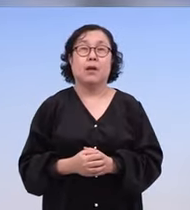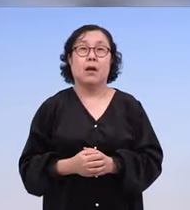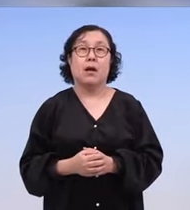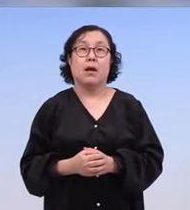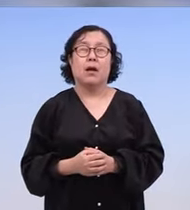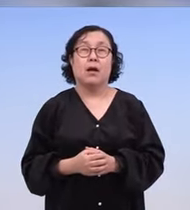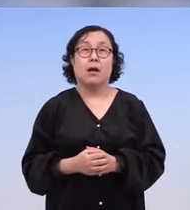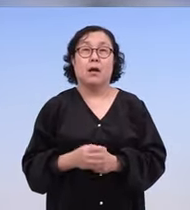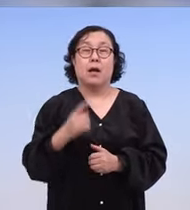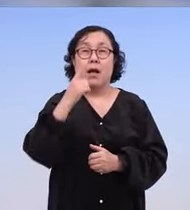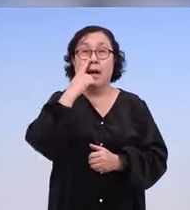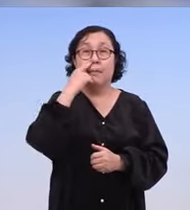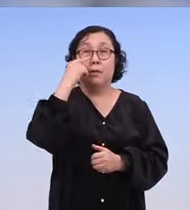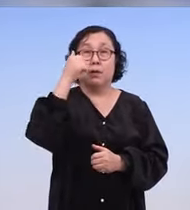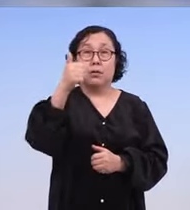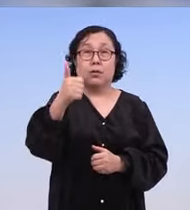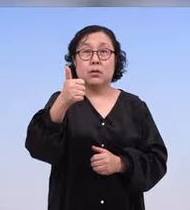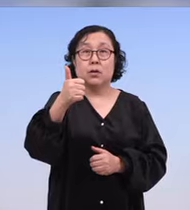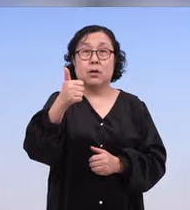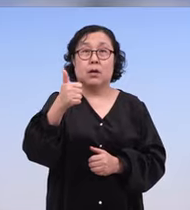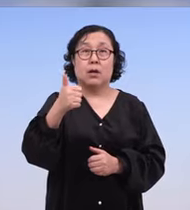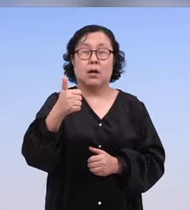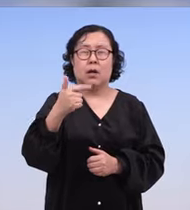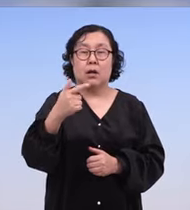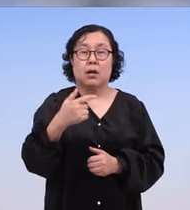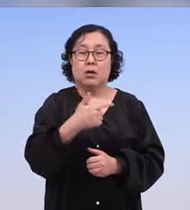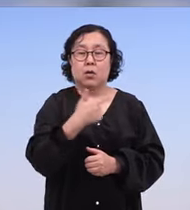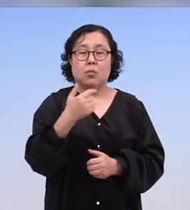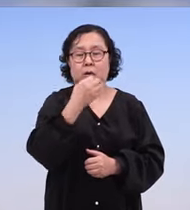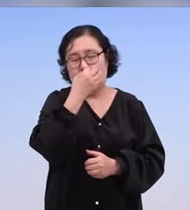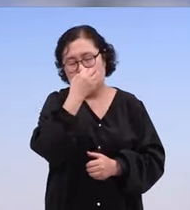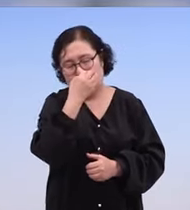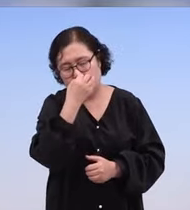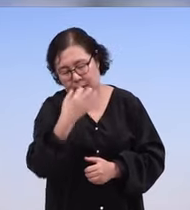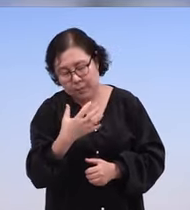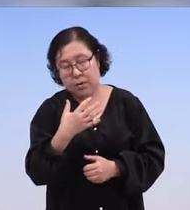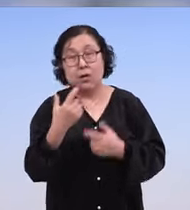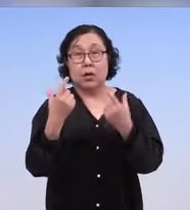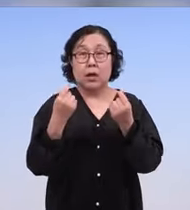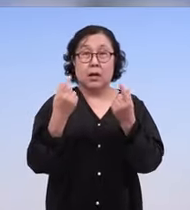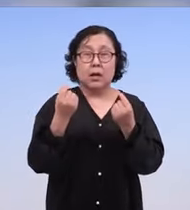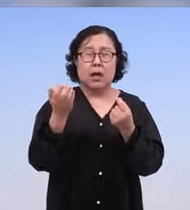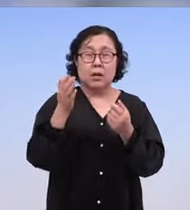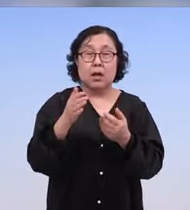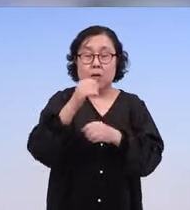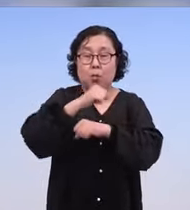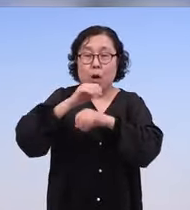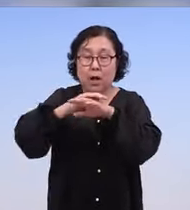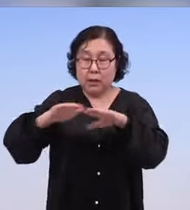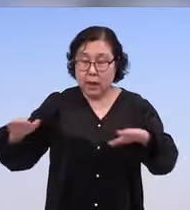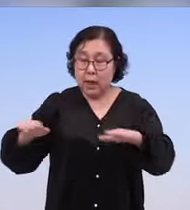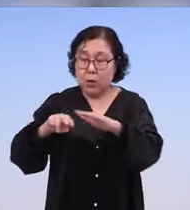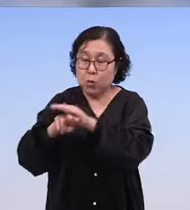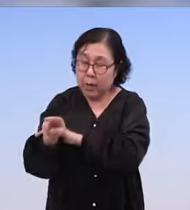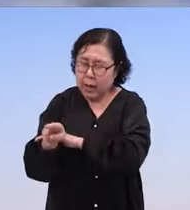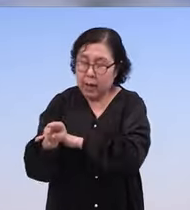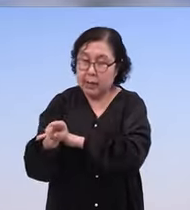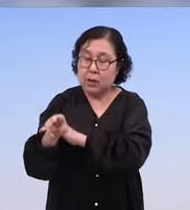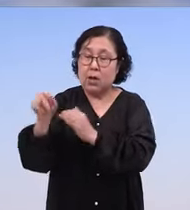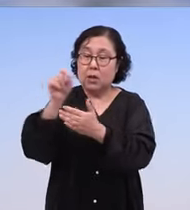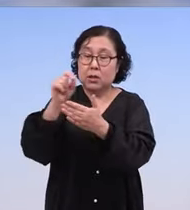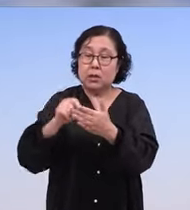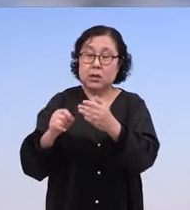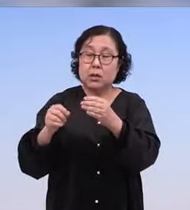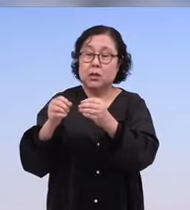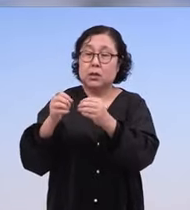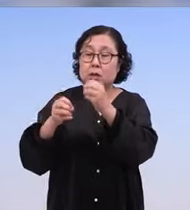보니까 이게 아비로서 이거 숨 쉴 힘도 없을 것 같아요. 그렇게 광야로 피신해서 쓴 시인데 시가